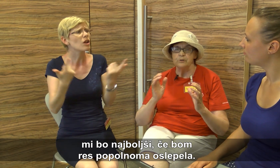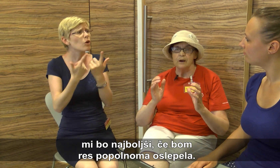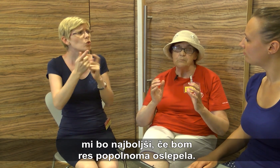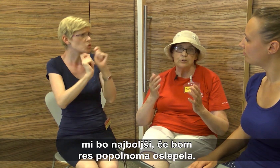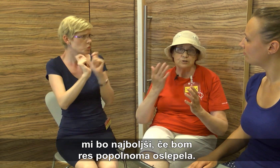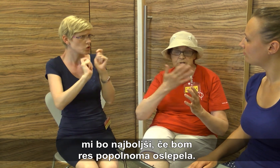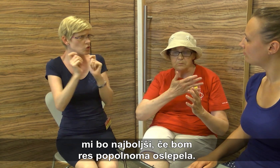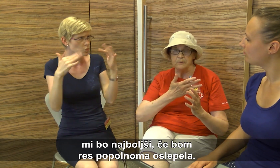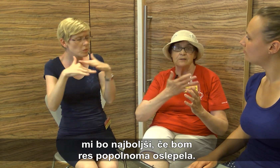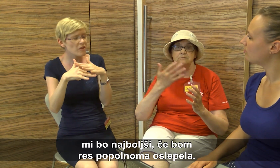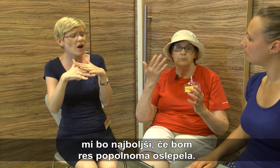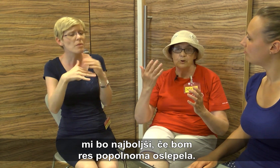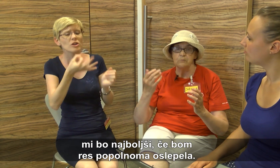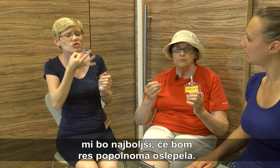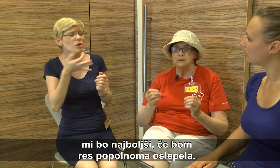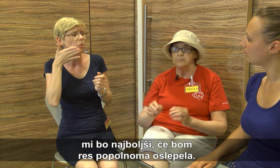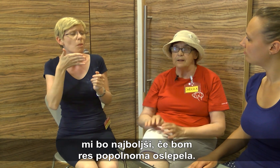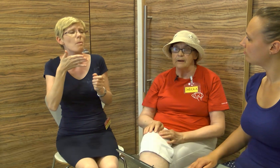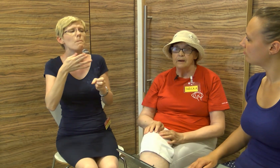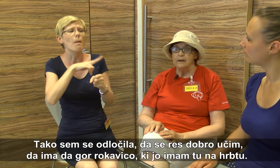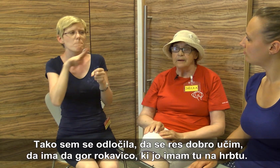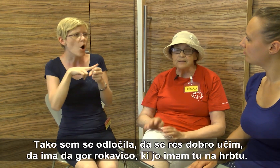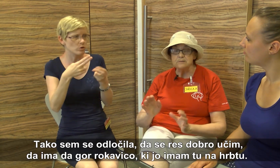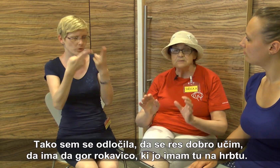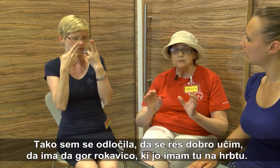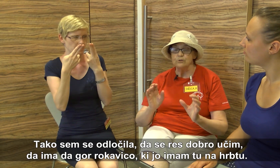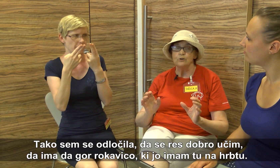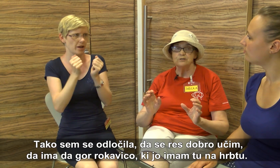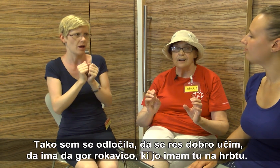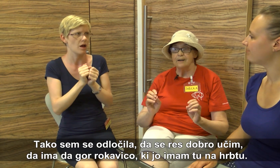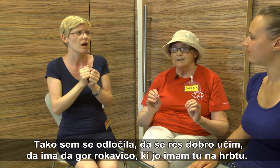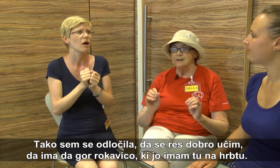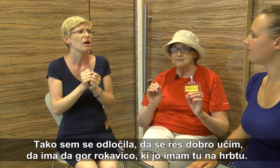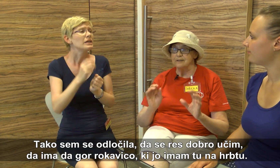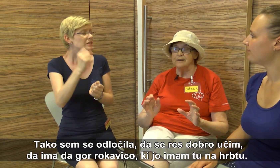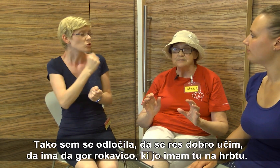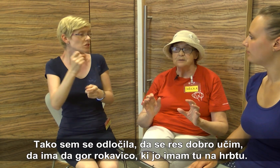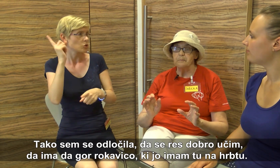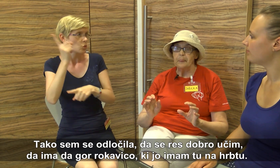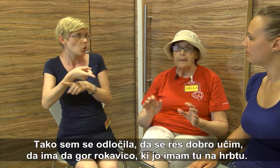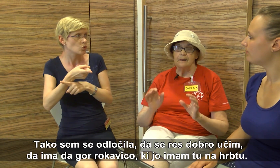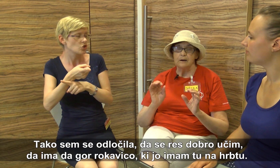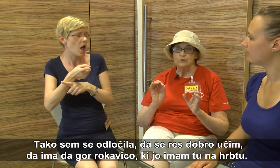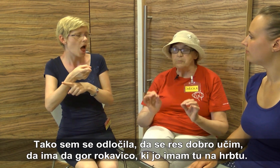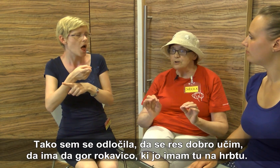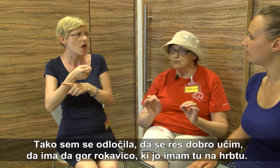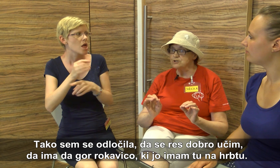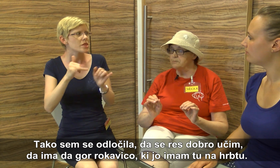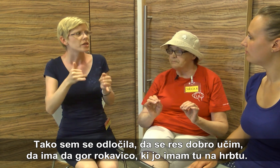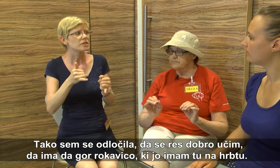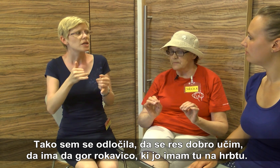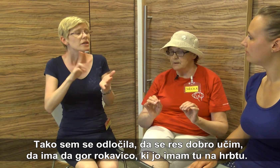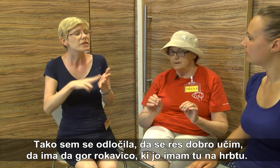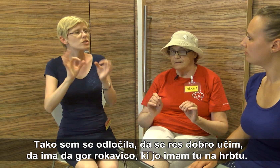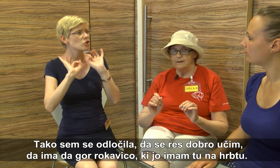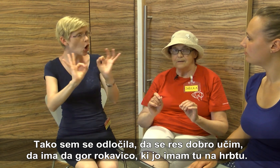sporazumevanja mi bo najboljši, če bom res popolnoma oslepela. In tako sem se odločila, da se res dobro naučim,